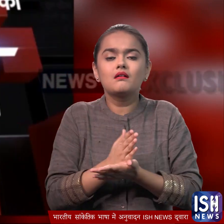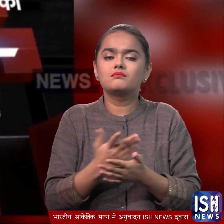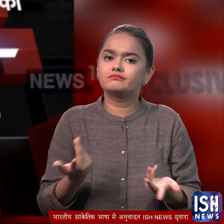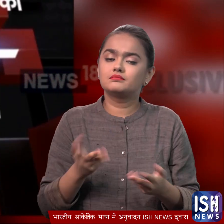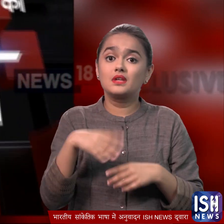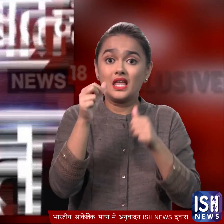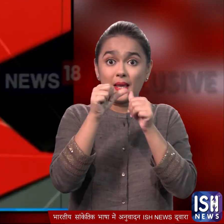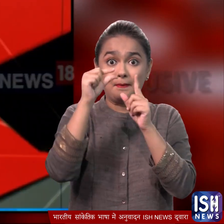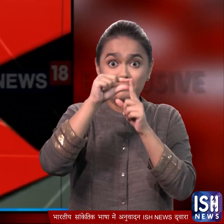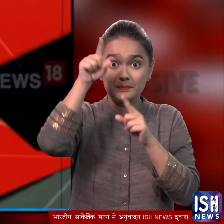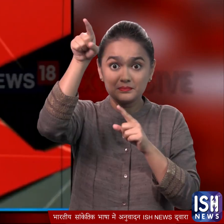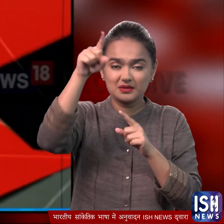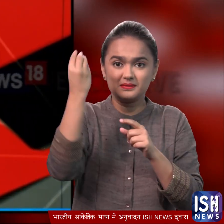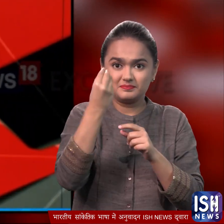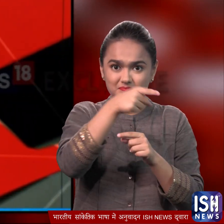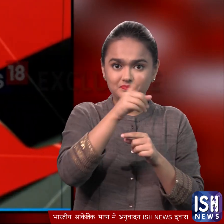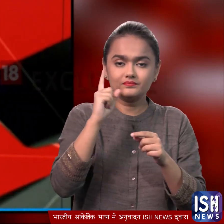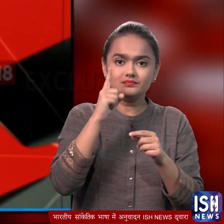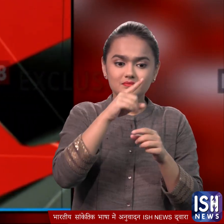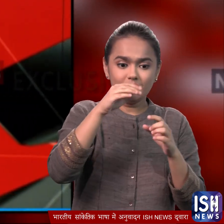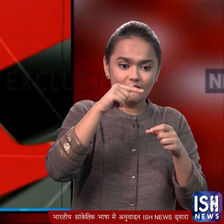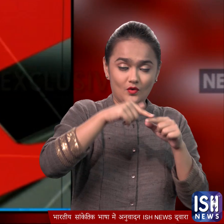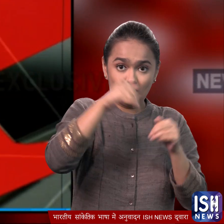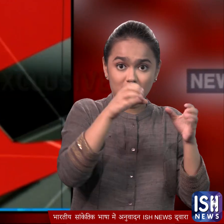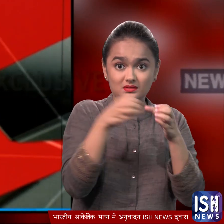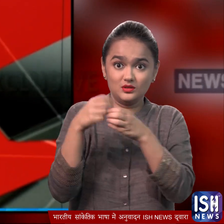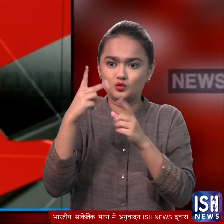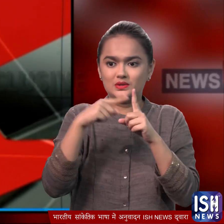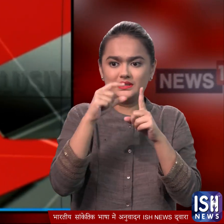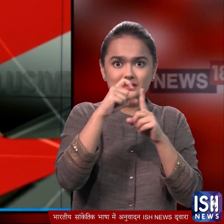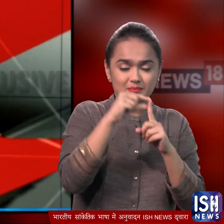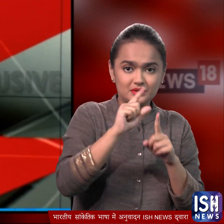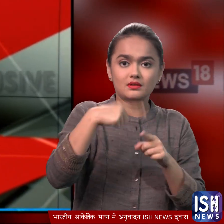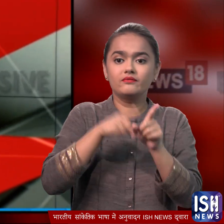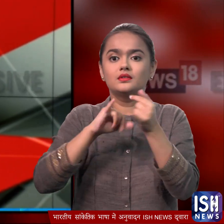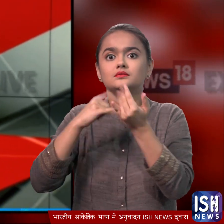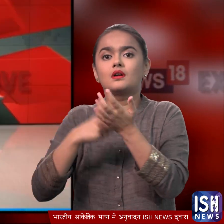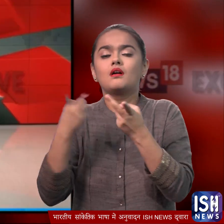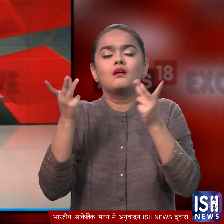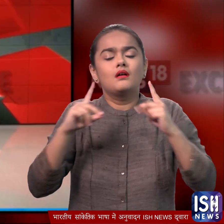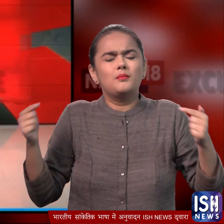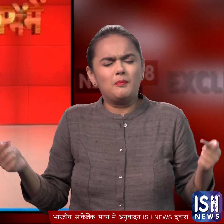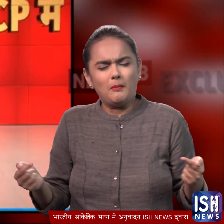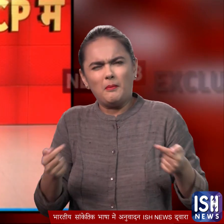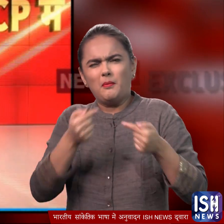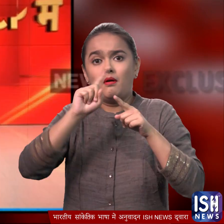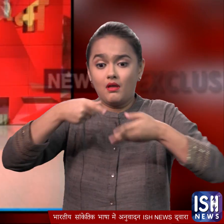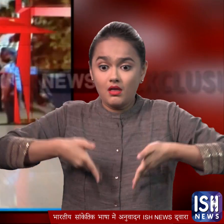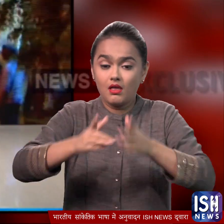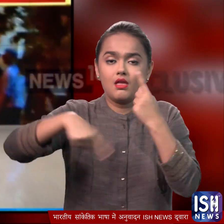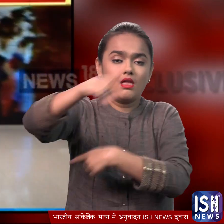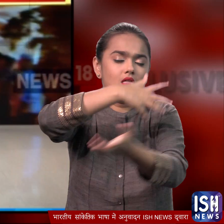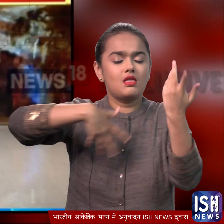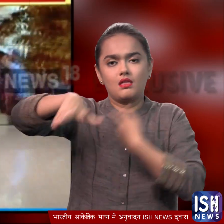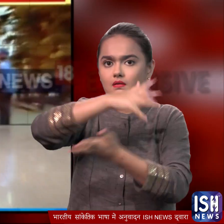लगा है। आंध्र प्रदेश के गुंटूर में सत्ताधारी वाईएसआर कांग्रेस और विपक्षी टीडीपी के समर्थकों में भिड़ंत हो गई, जिससे पूरे इलाके में